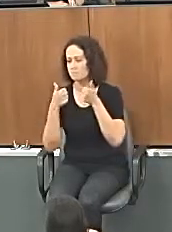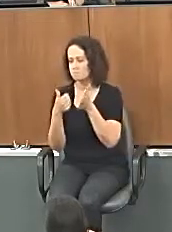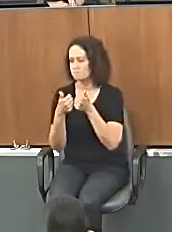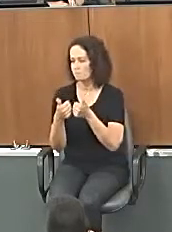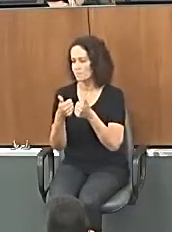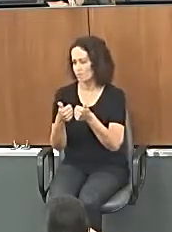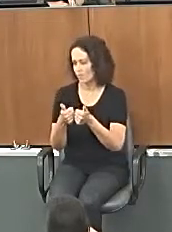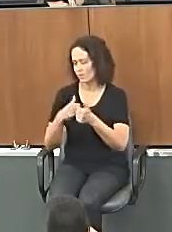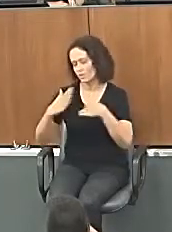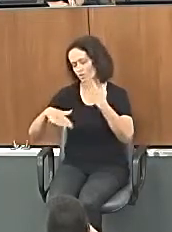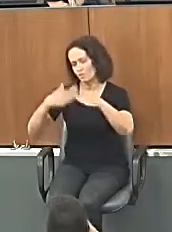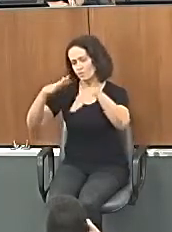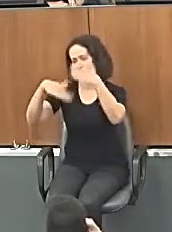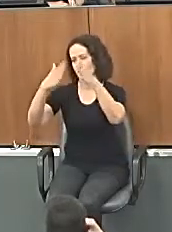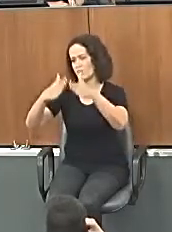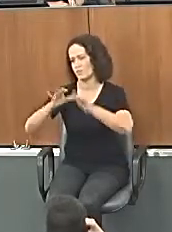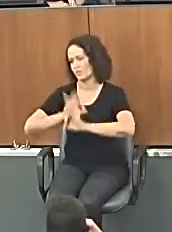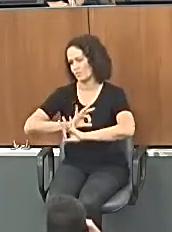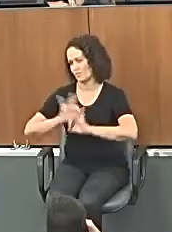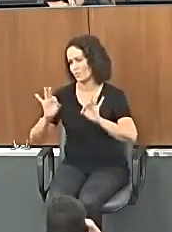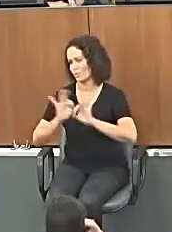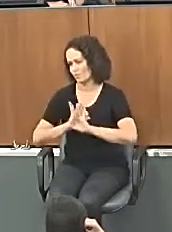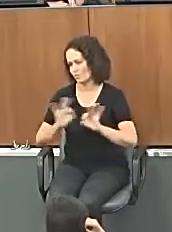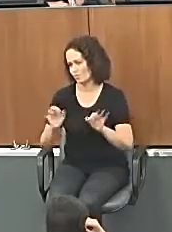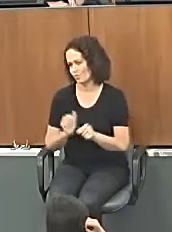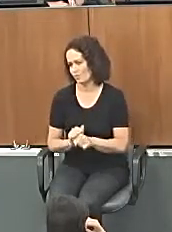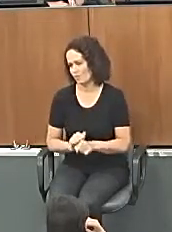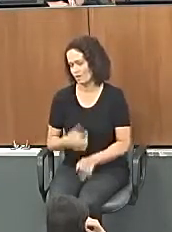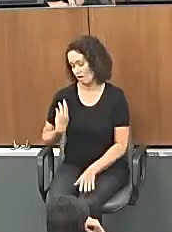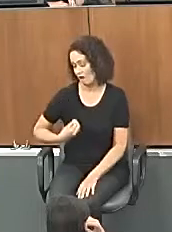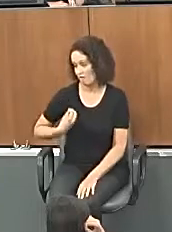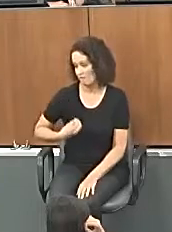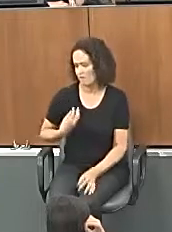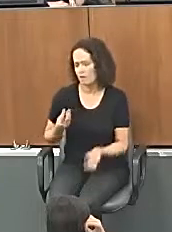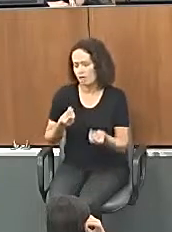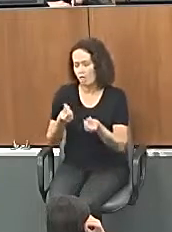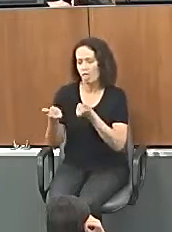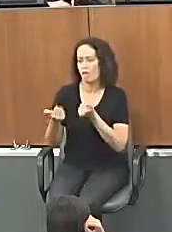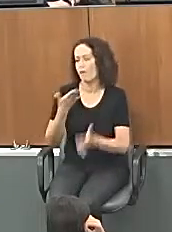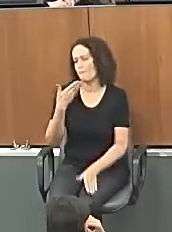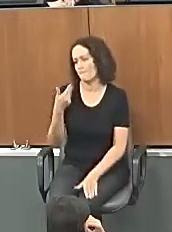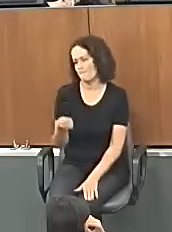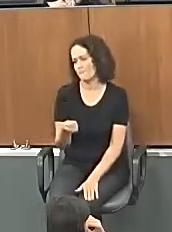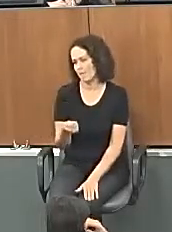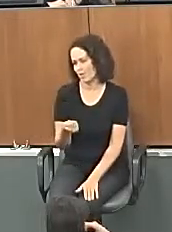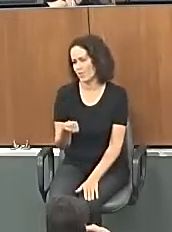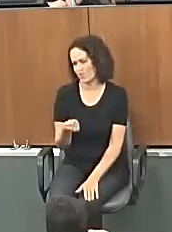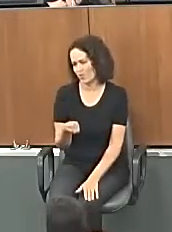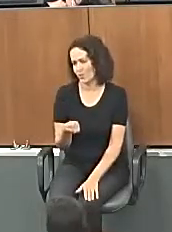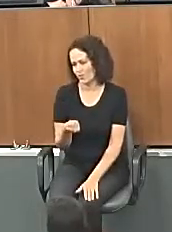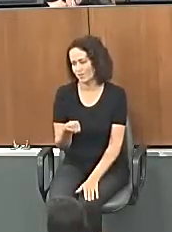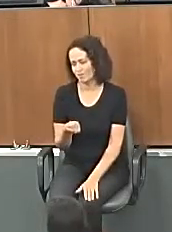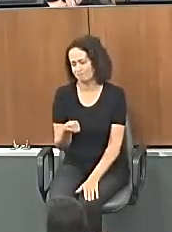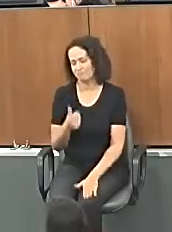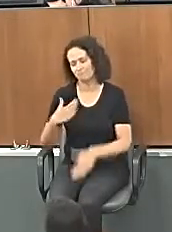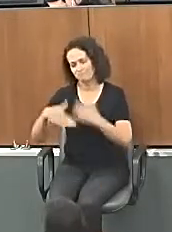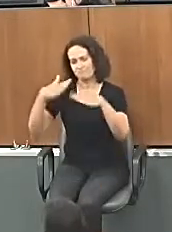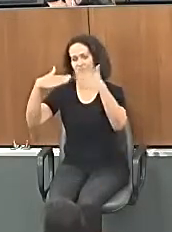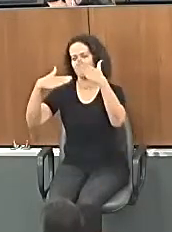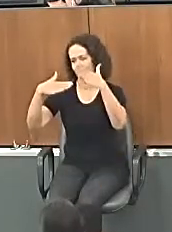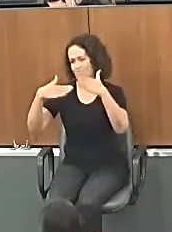desenvolvimento delas é fantástico a qualidade de vida melhora assustadoramente